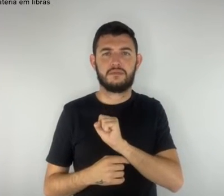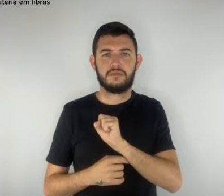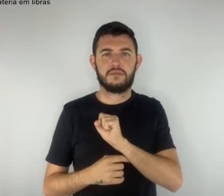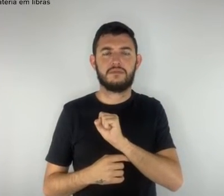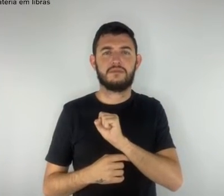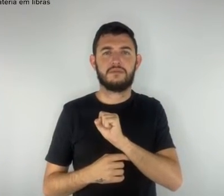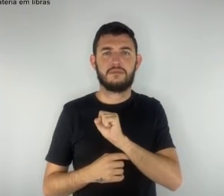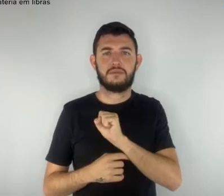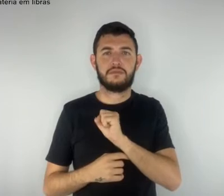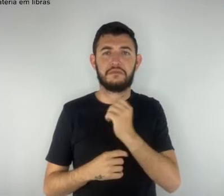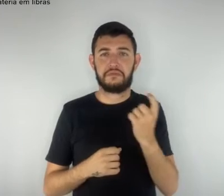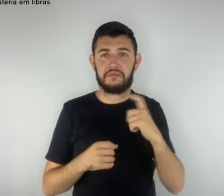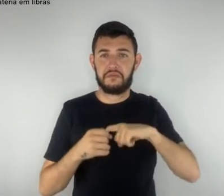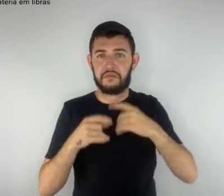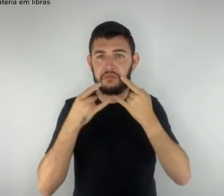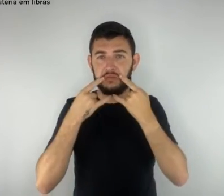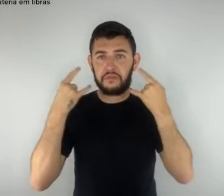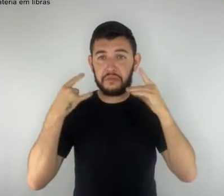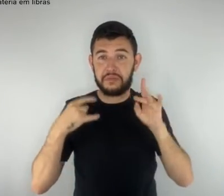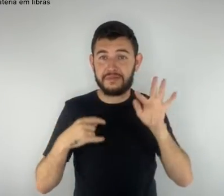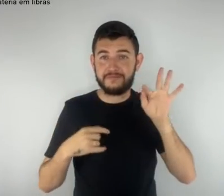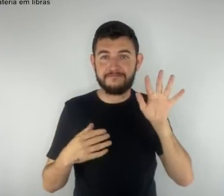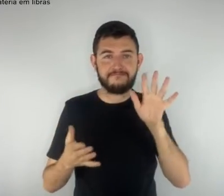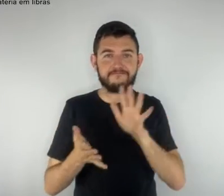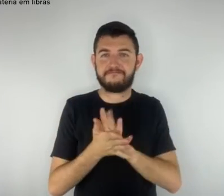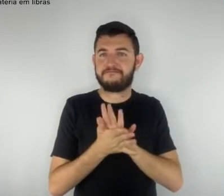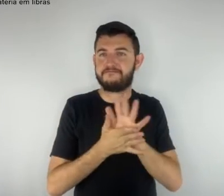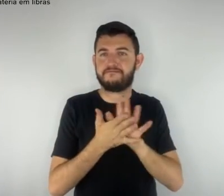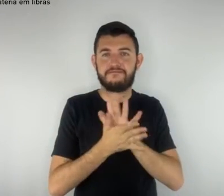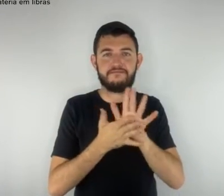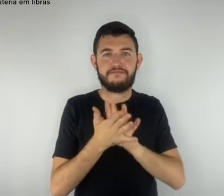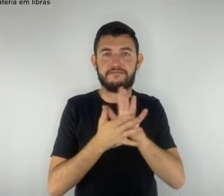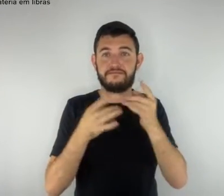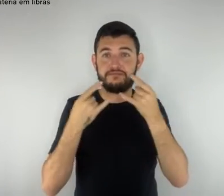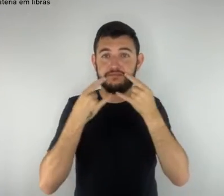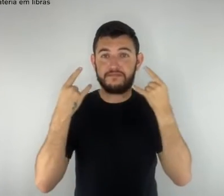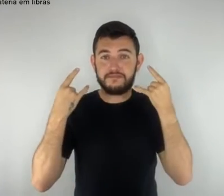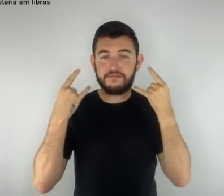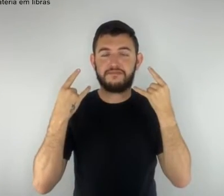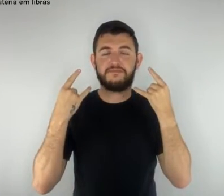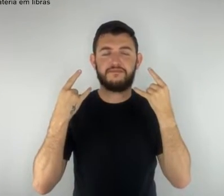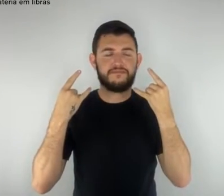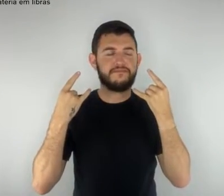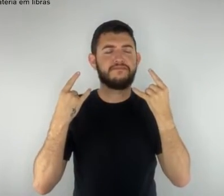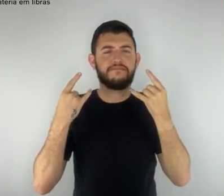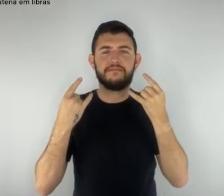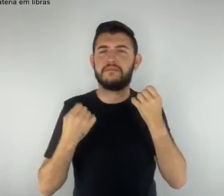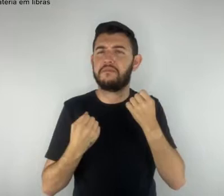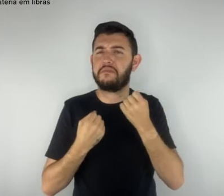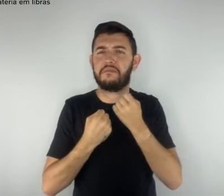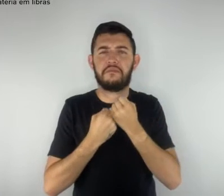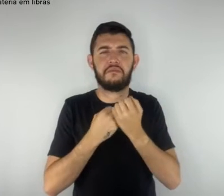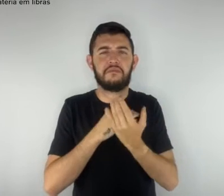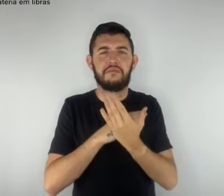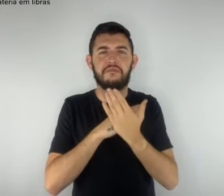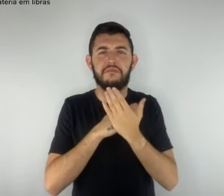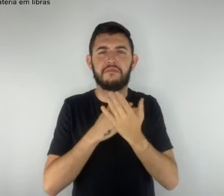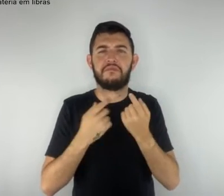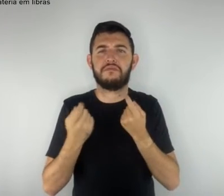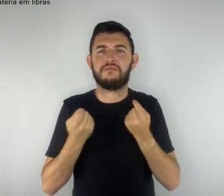Federal. A máscara de proteção é um aliado fundamental para controlar a circulação do